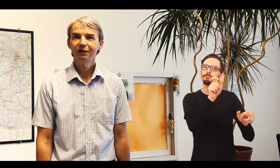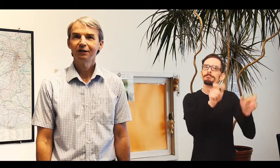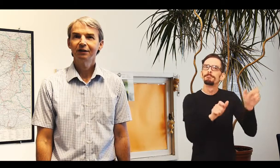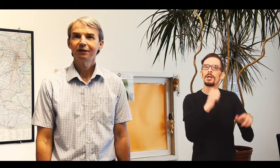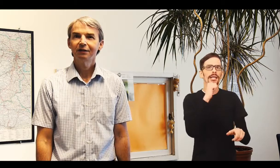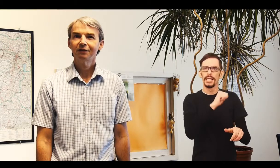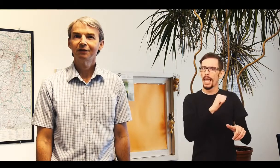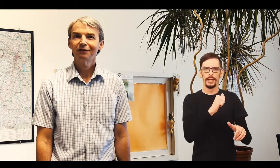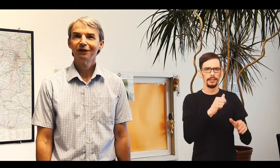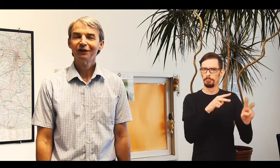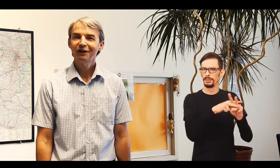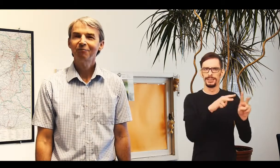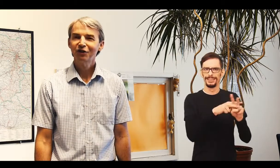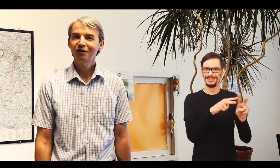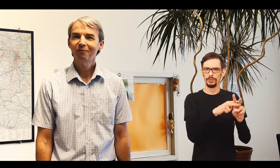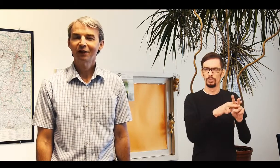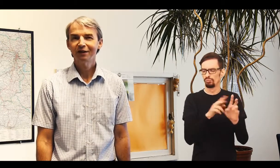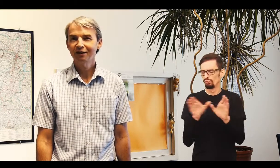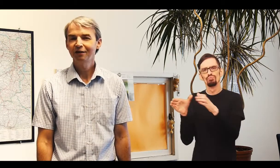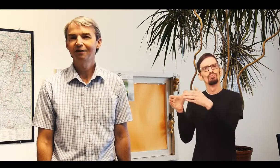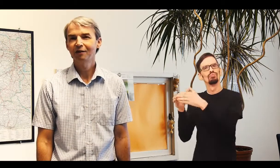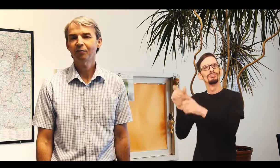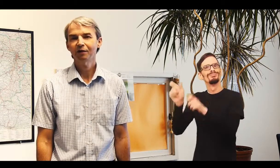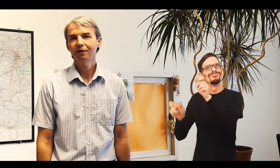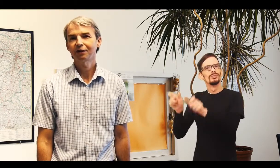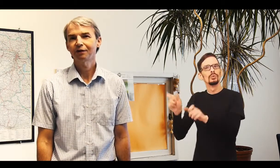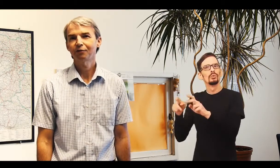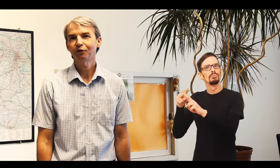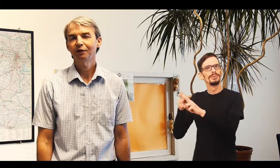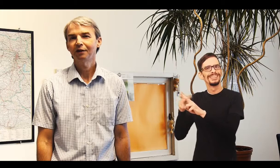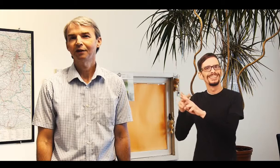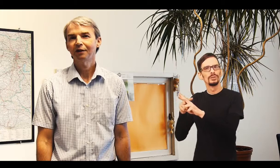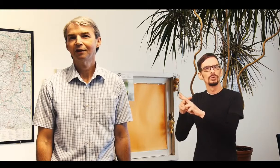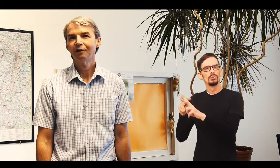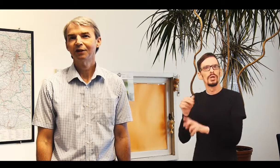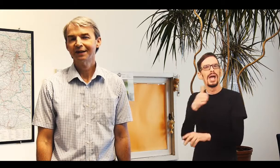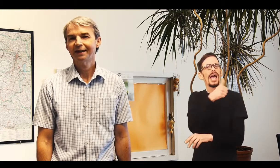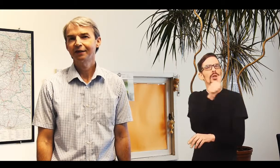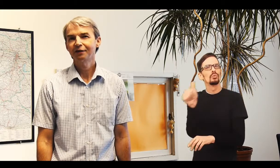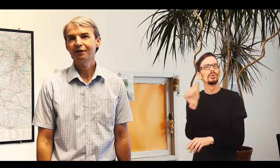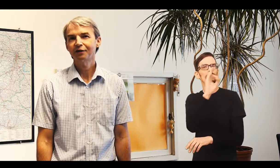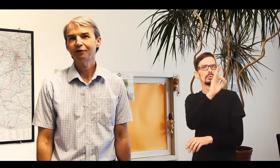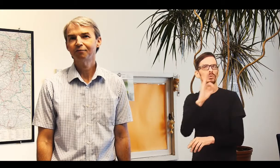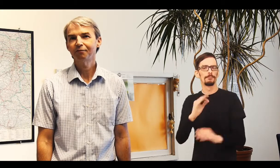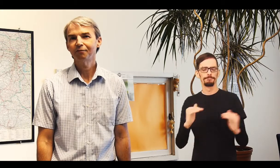andere Menschen haben vielleicht nicht diese Beeinträchtigung. Aber er zeigt, dass er